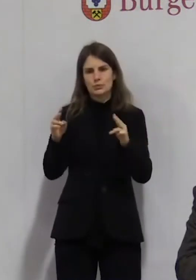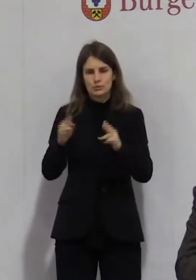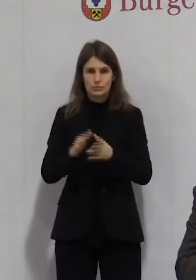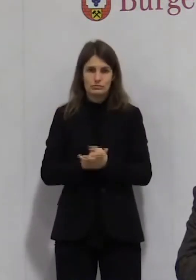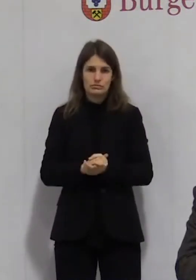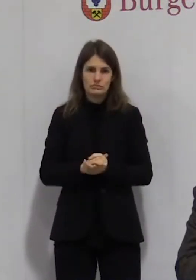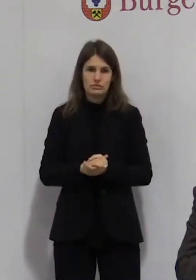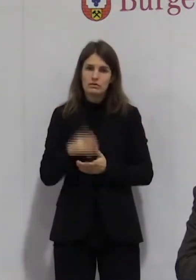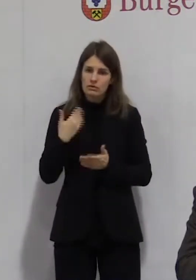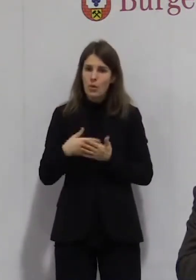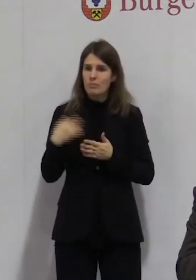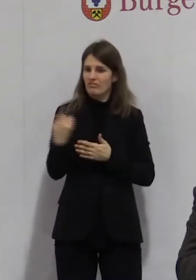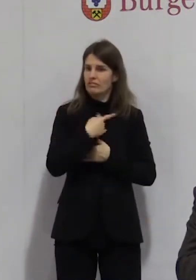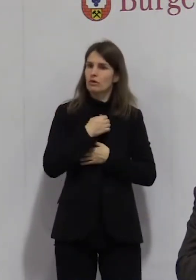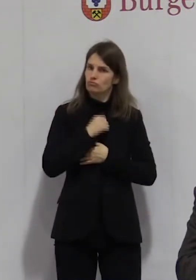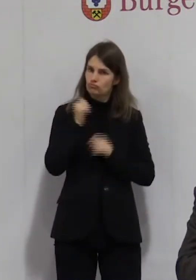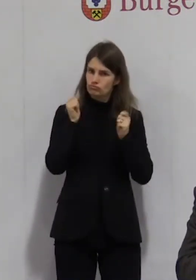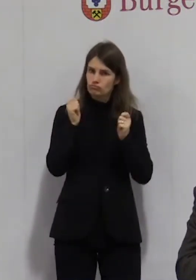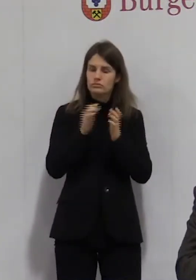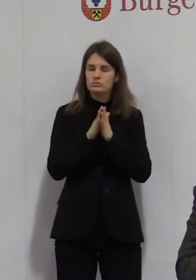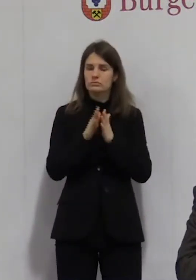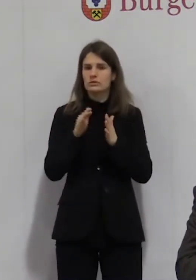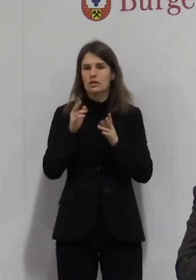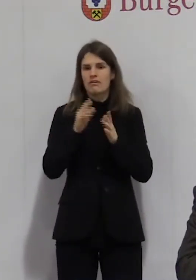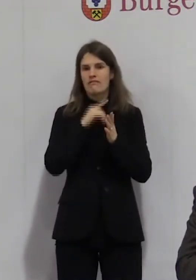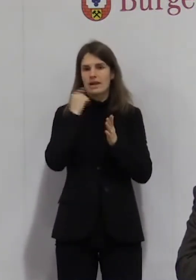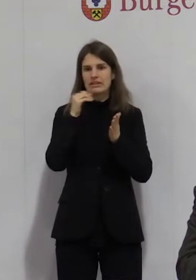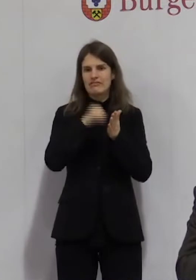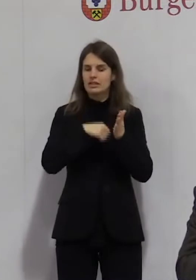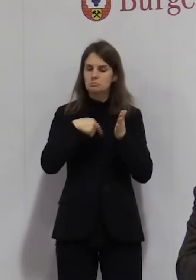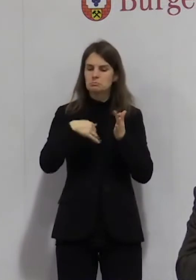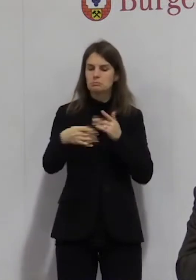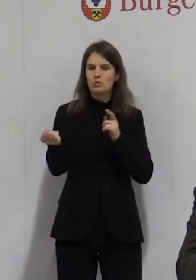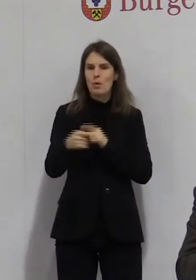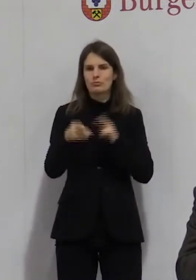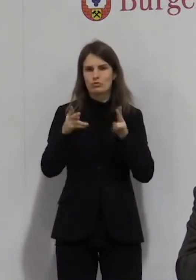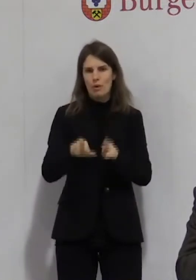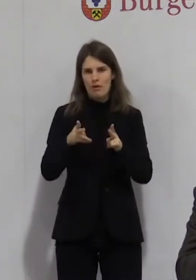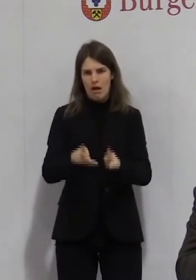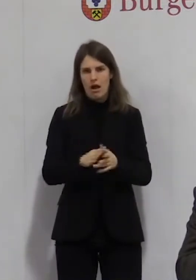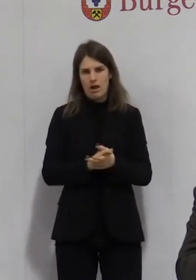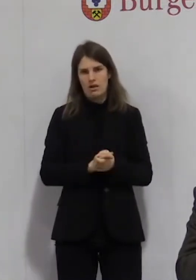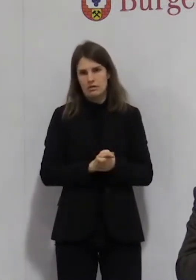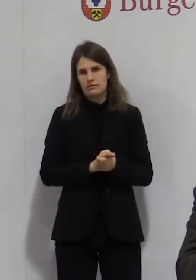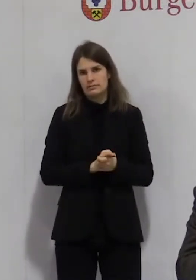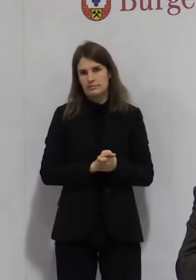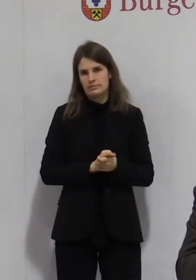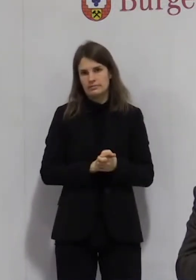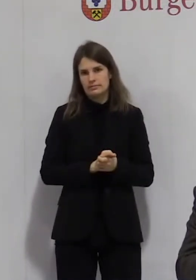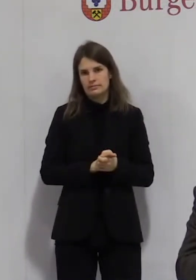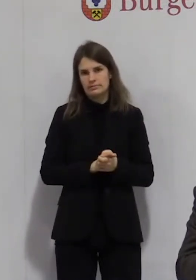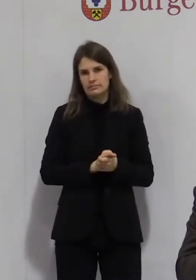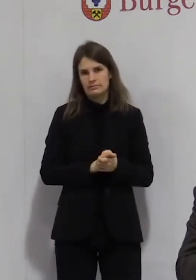wir in Weißenfels eine gewisse Normalität, die sich dann mit den anderen Städten und Gemeinden im Landkreis ja jetzt